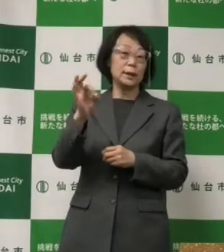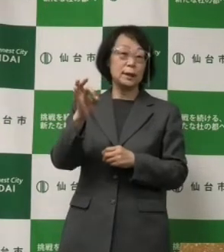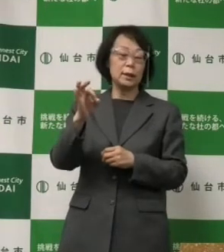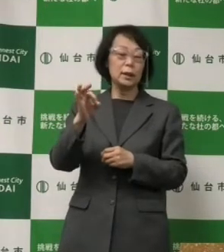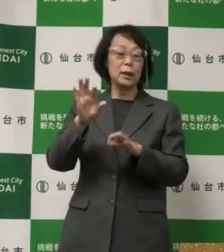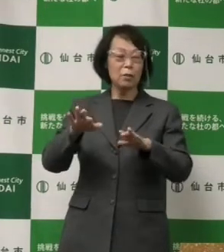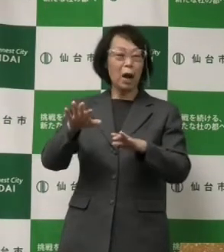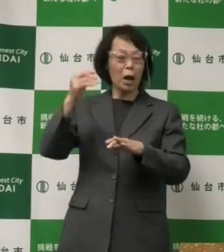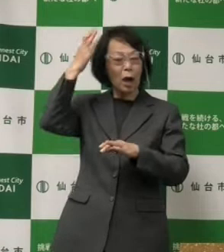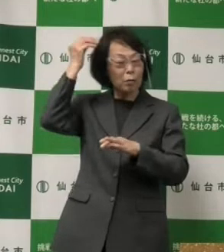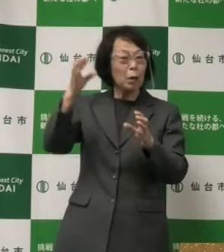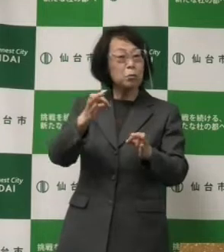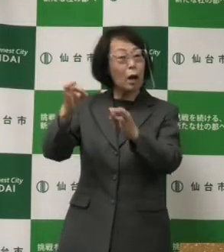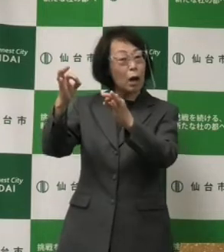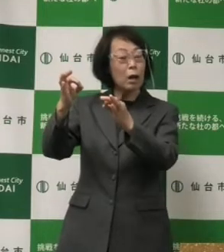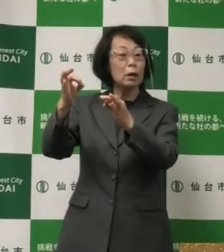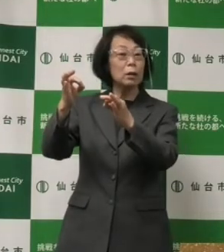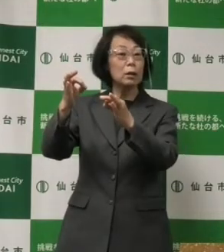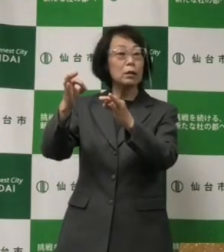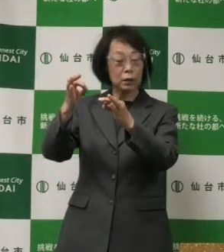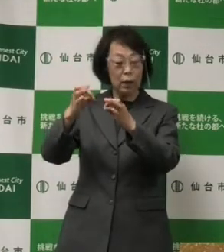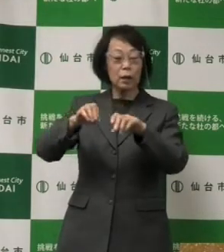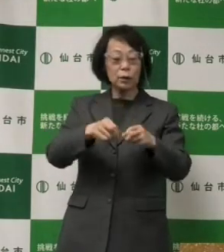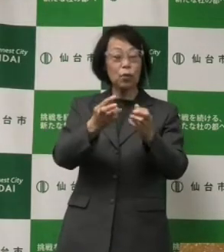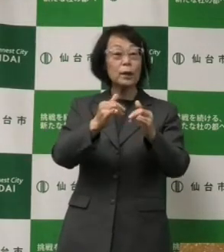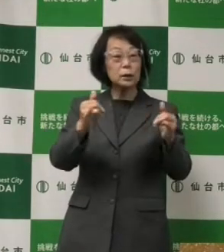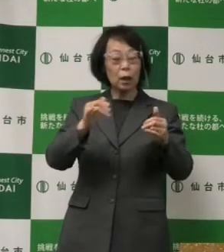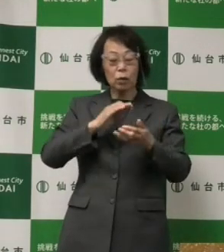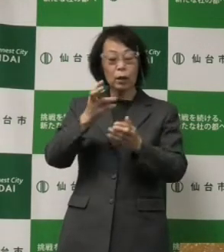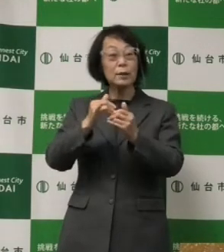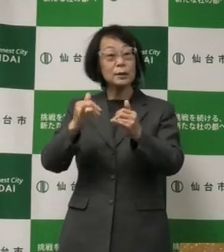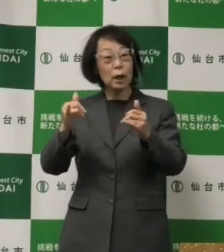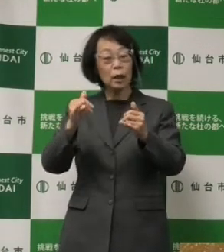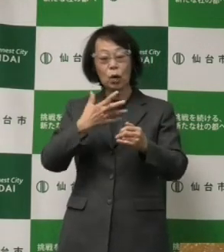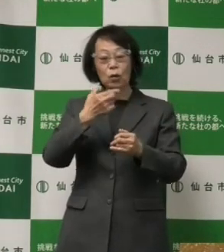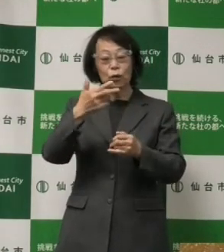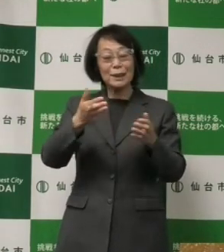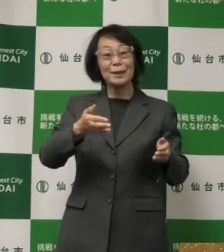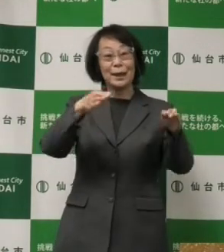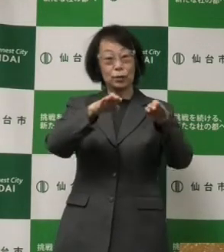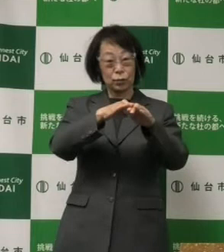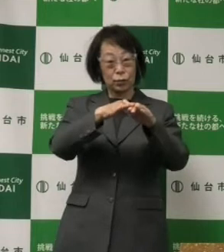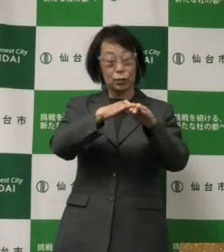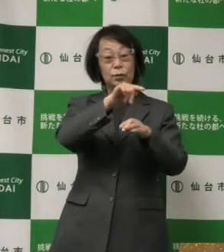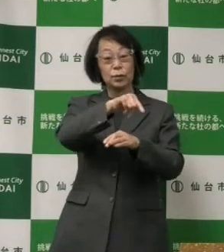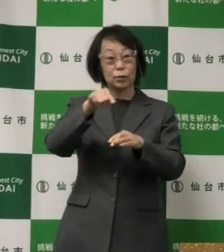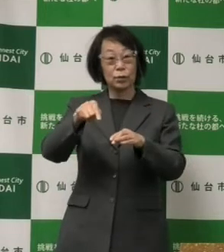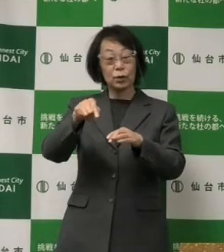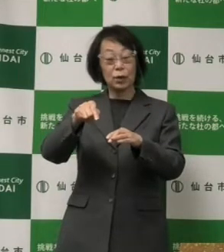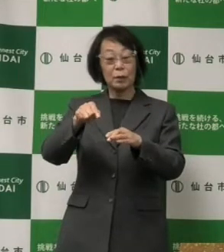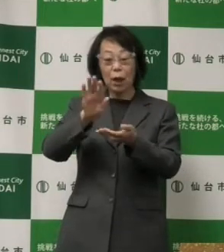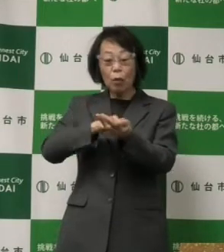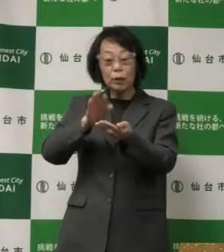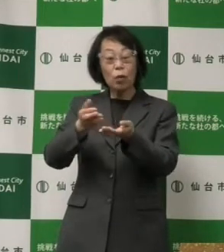禍において物価が高騰する中、障害者や高齢者の福祉施設、配食サ